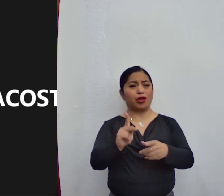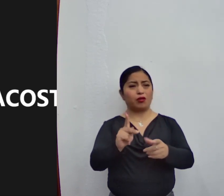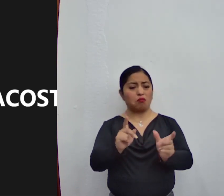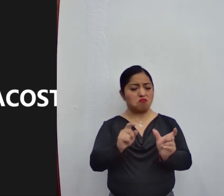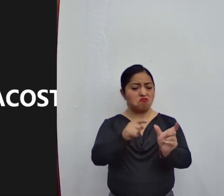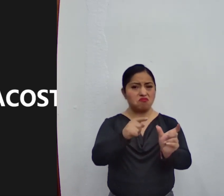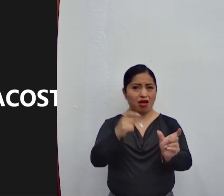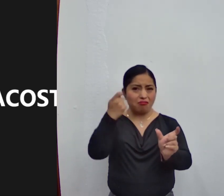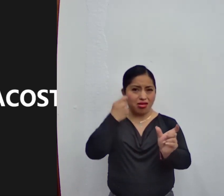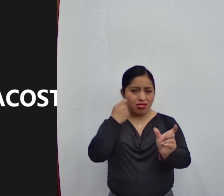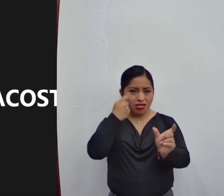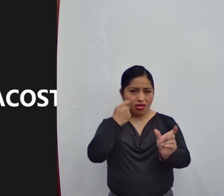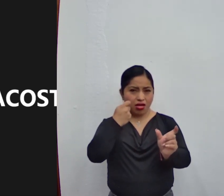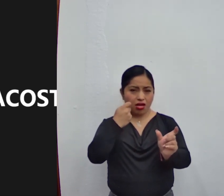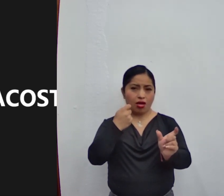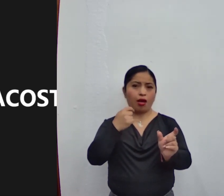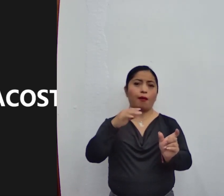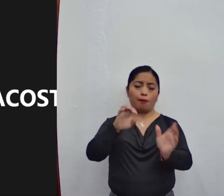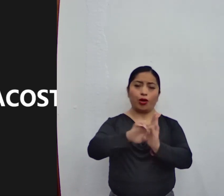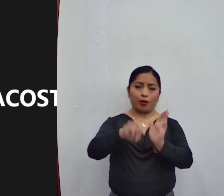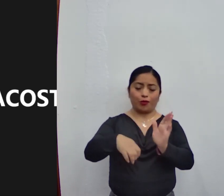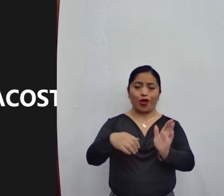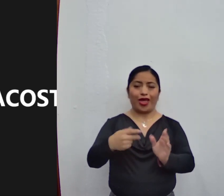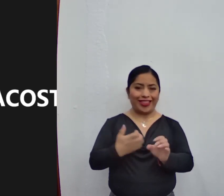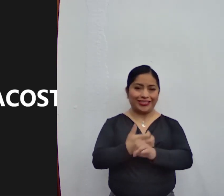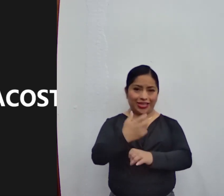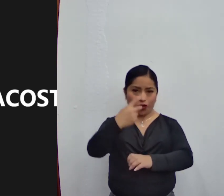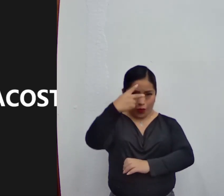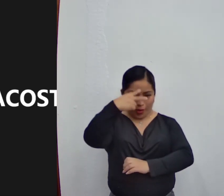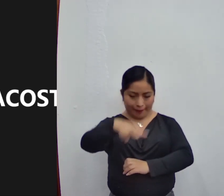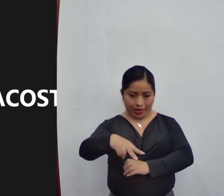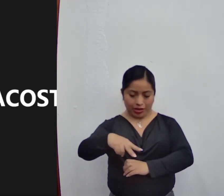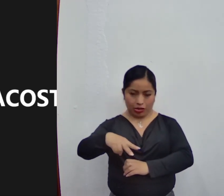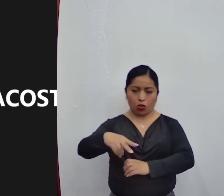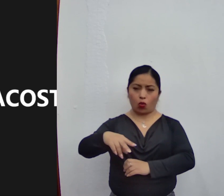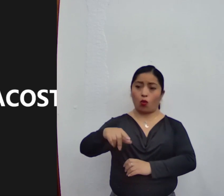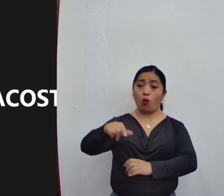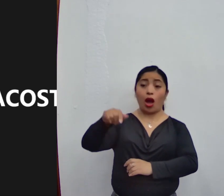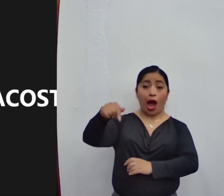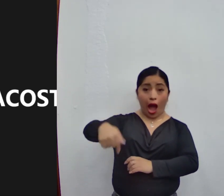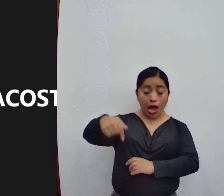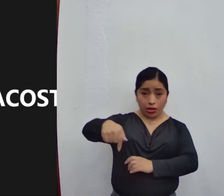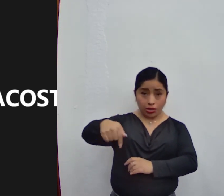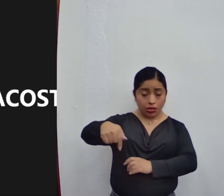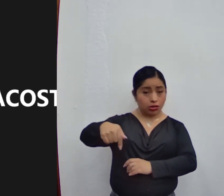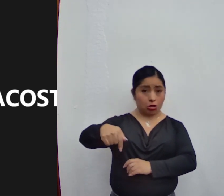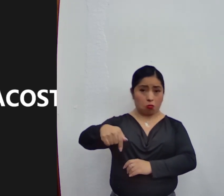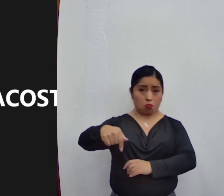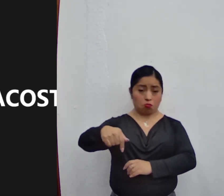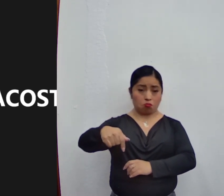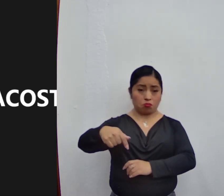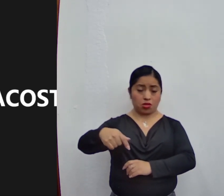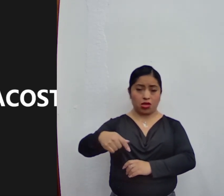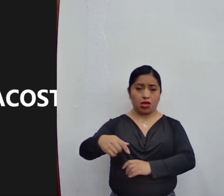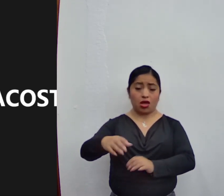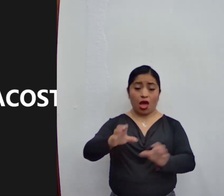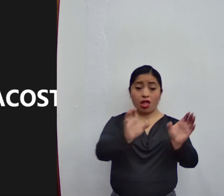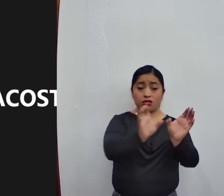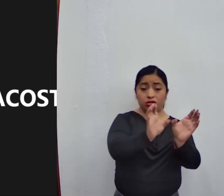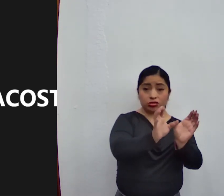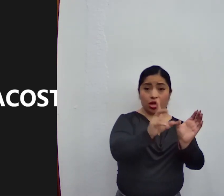por lo menos en Iztapaluca y en los municipios de aquí alrededor no aceptan los certificados como tal del